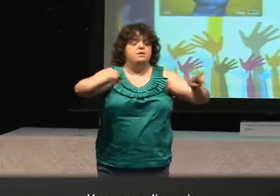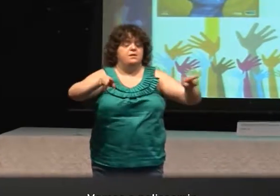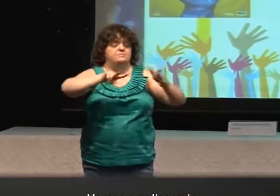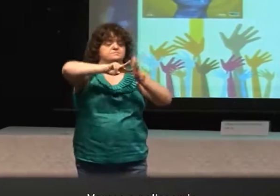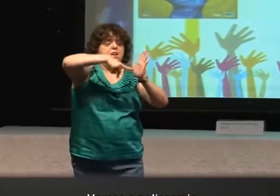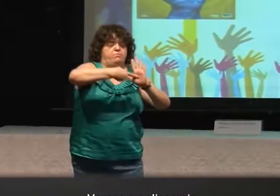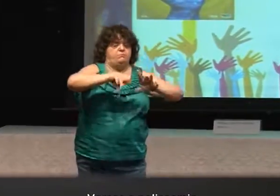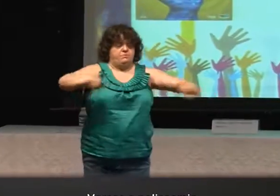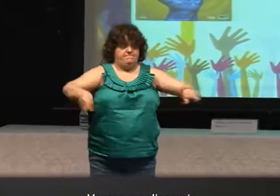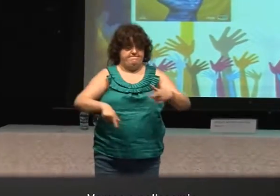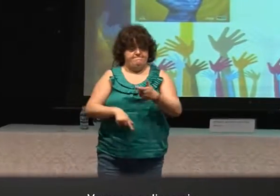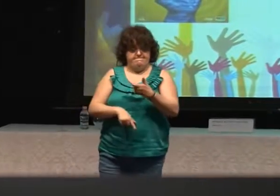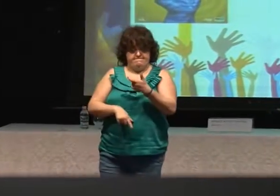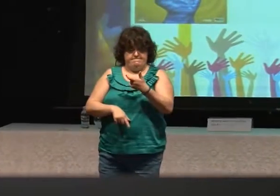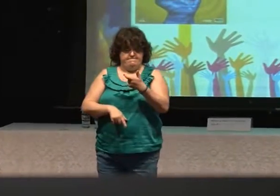A polissemia.